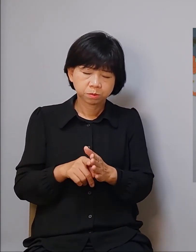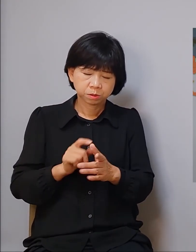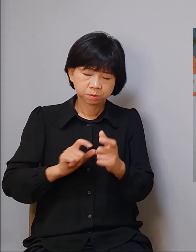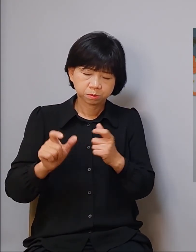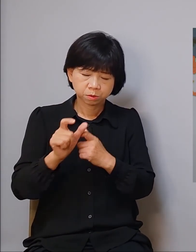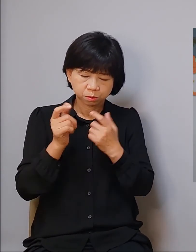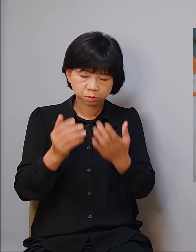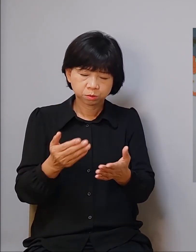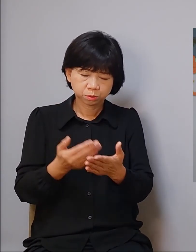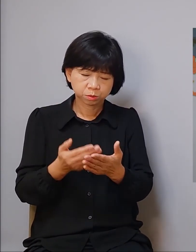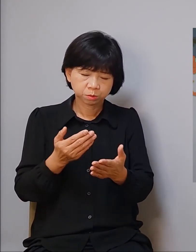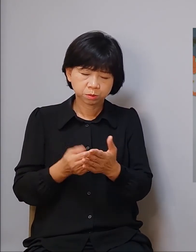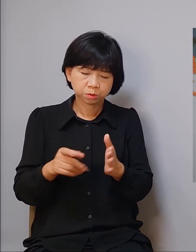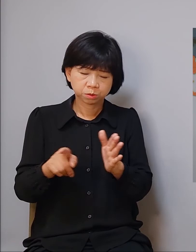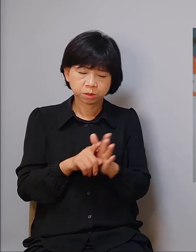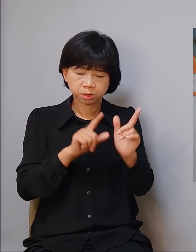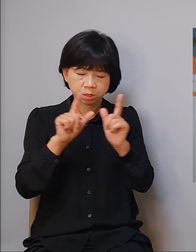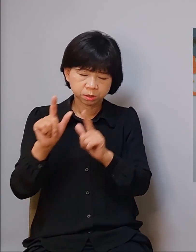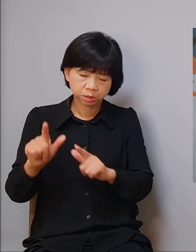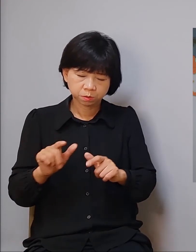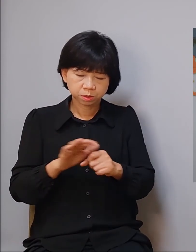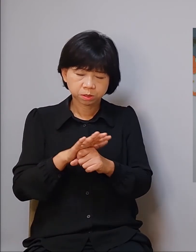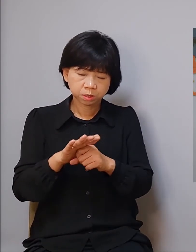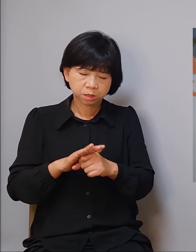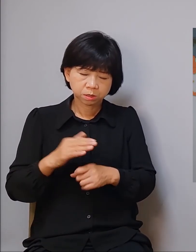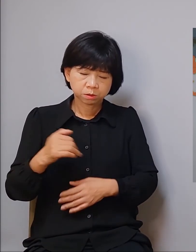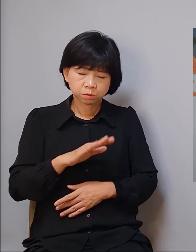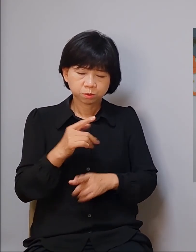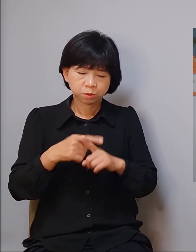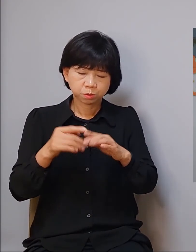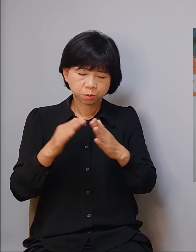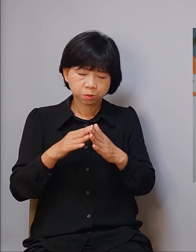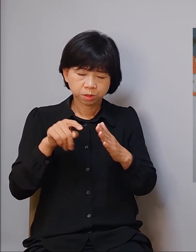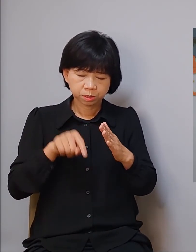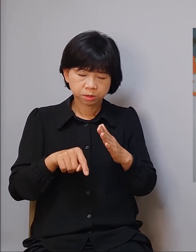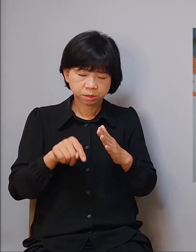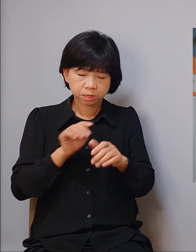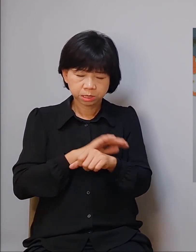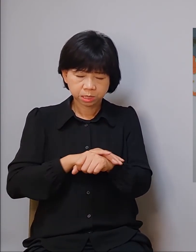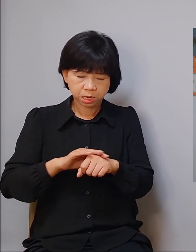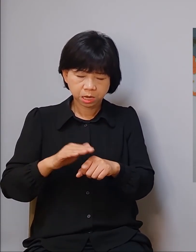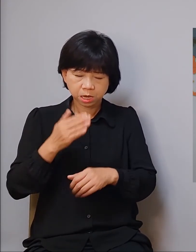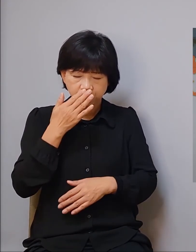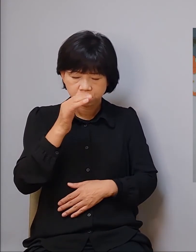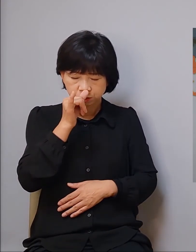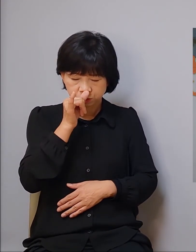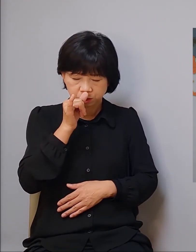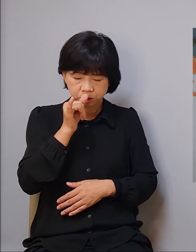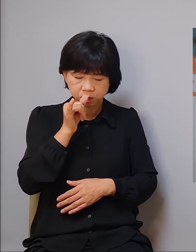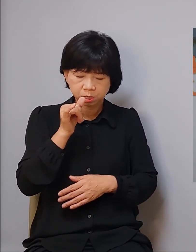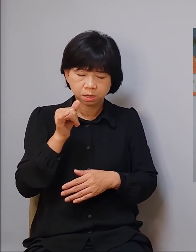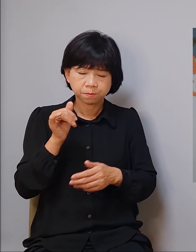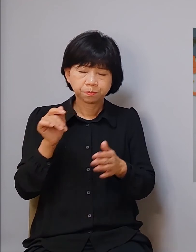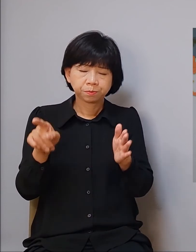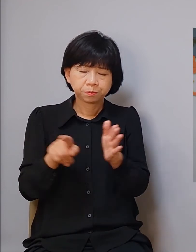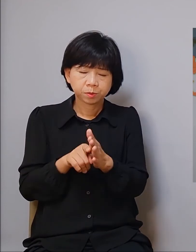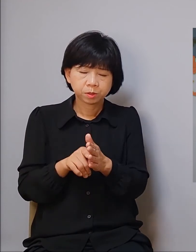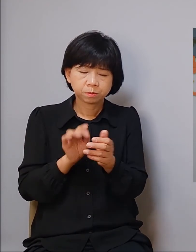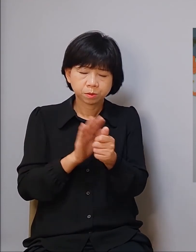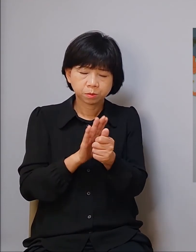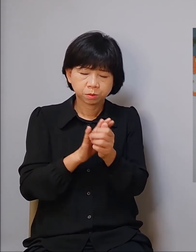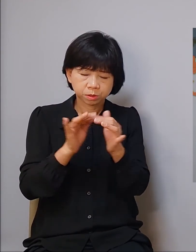더하여 주셔서 신앙생활 사랑하는 우리 교회에서 잘 하실 수 있도록 좋은 믿음의 동역자들 교회에서